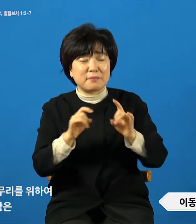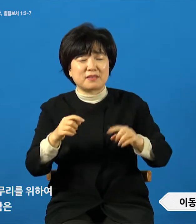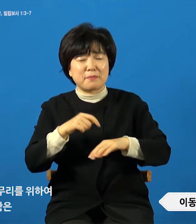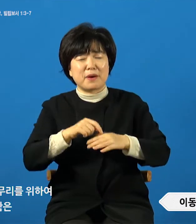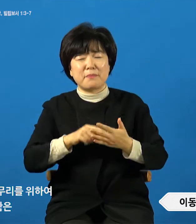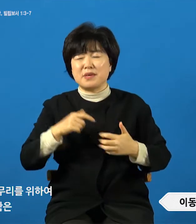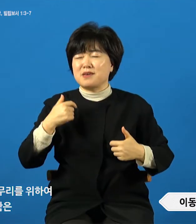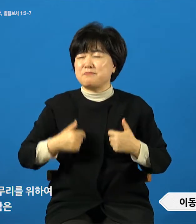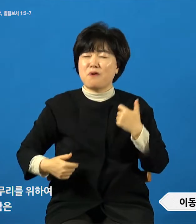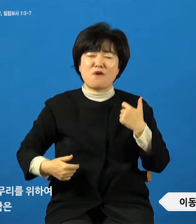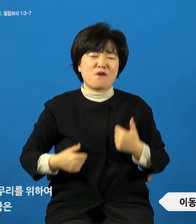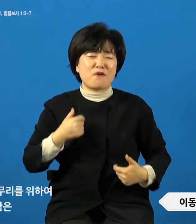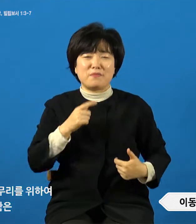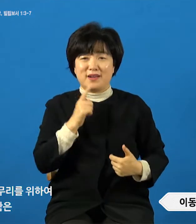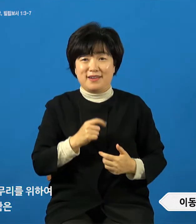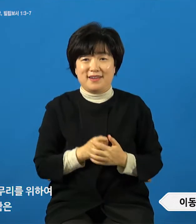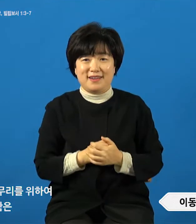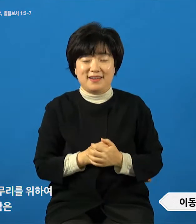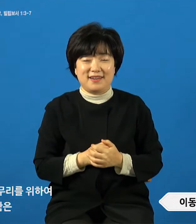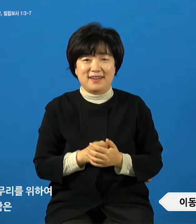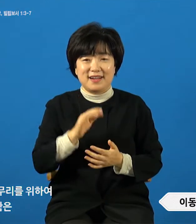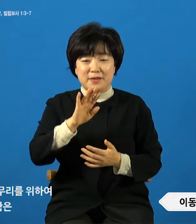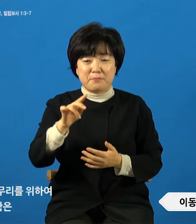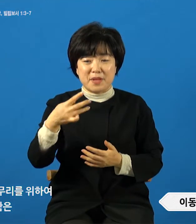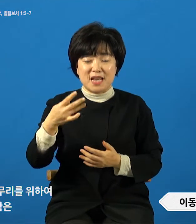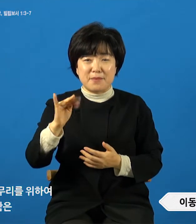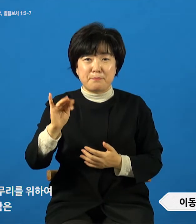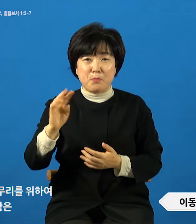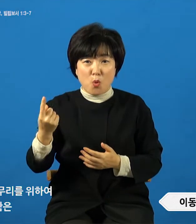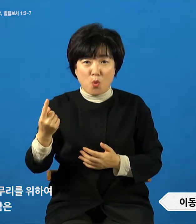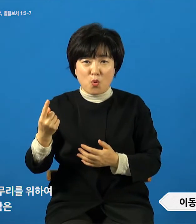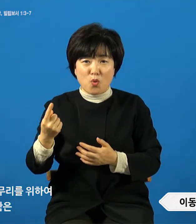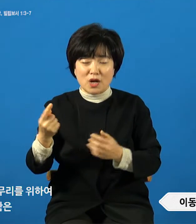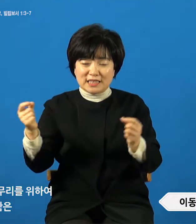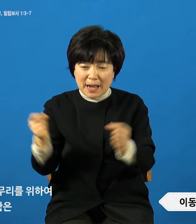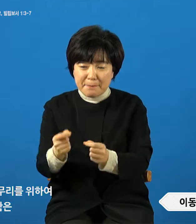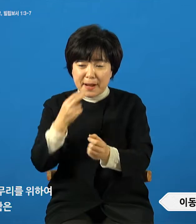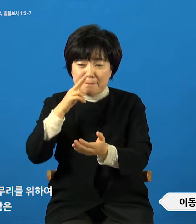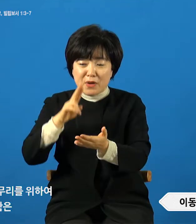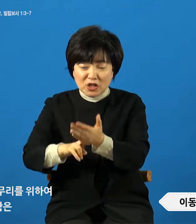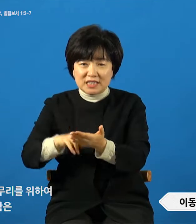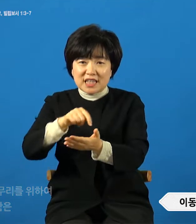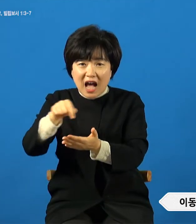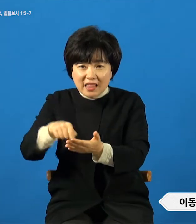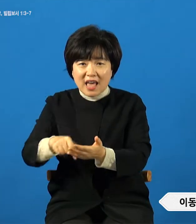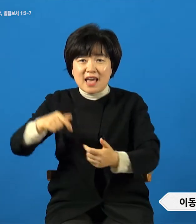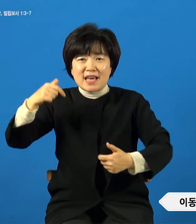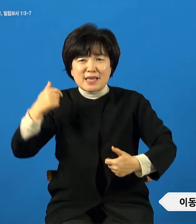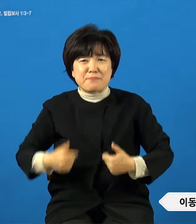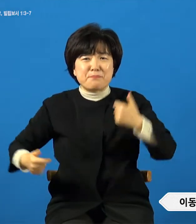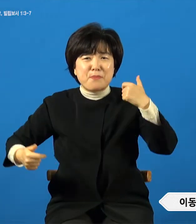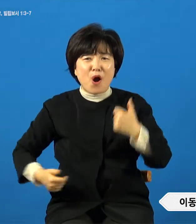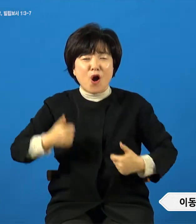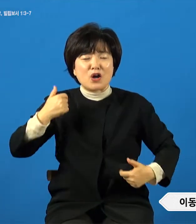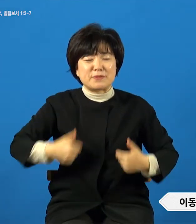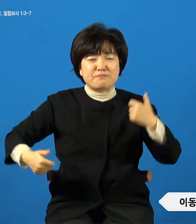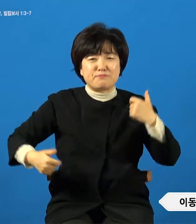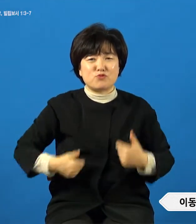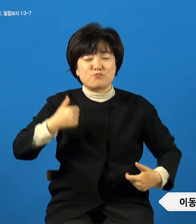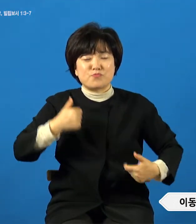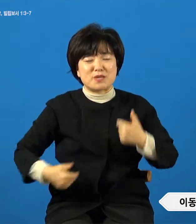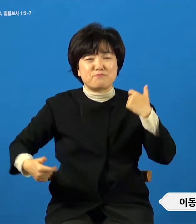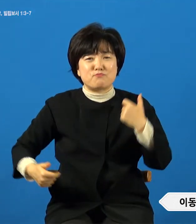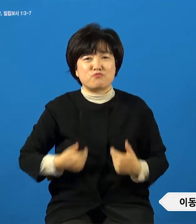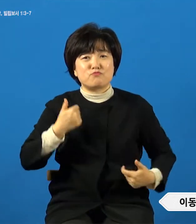여러분, 이 빌립보서라는 짤막한 편지에 기쁨 혹은 기뻐하라 라는 단어가 동사